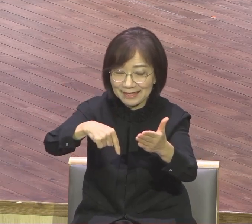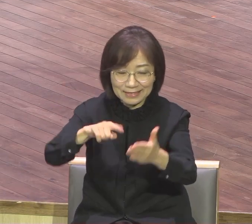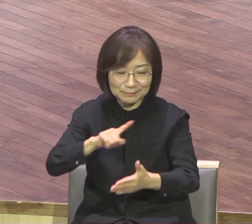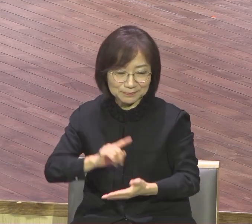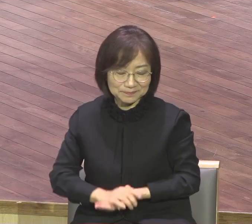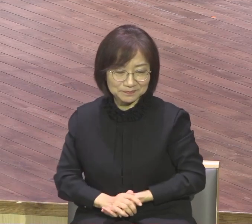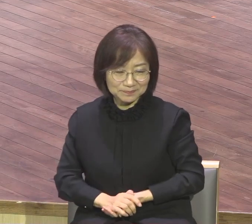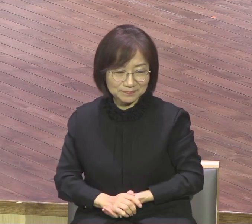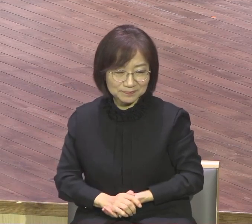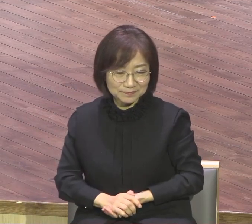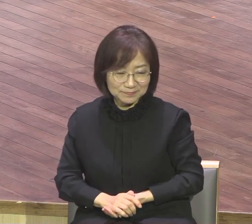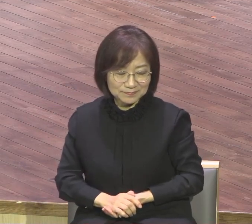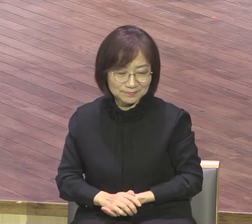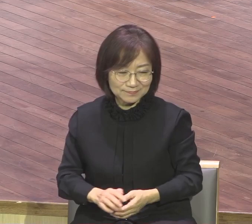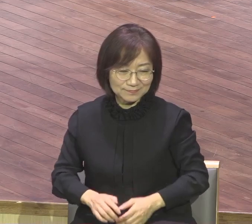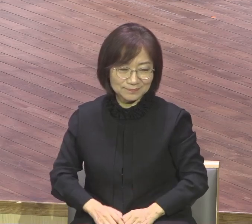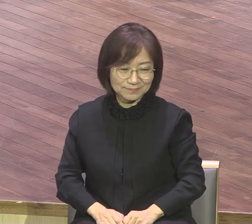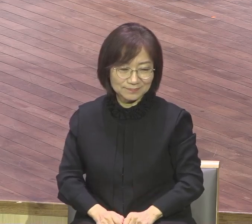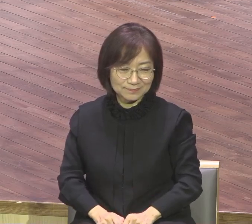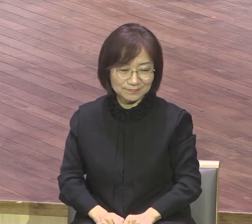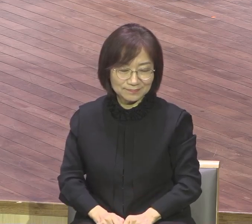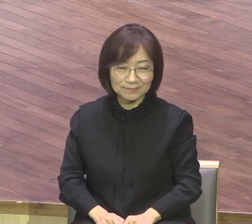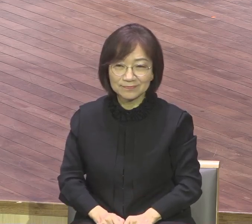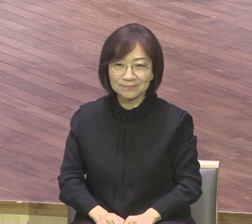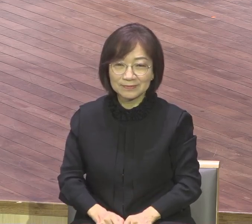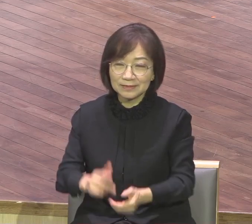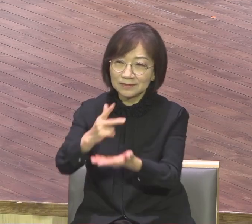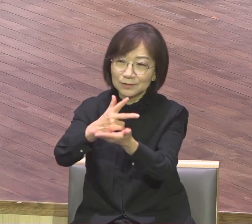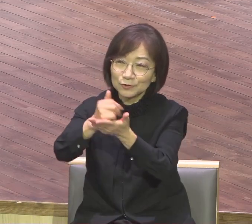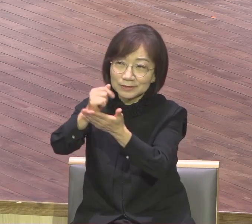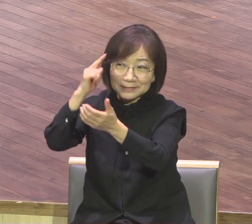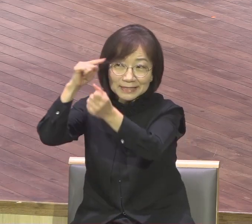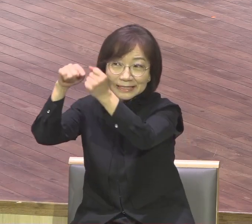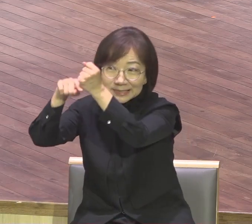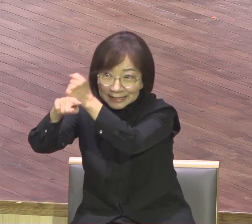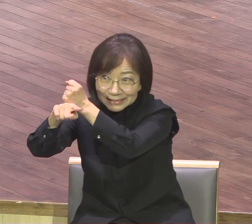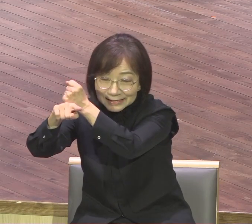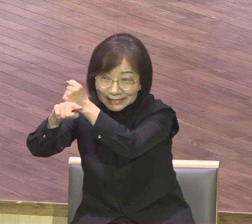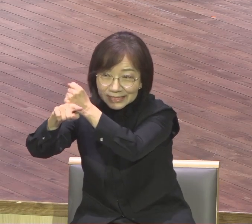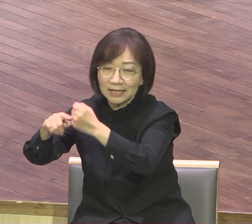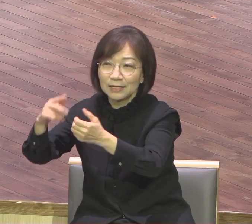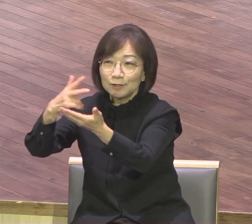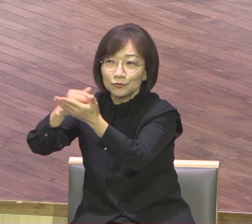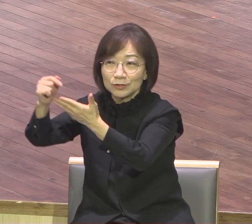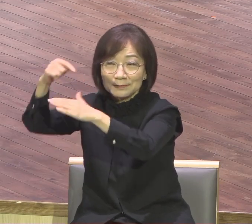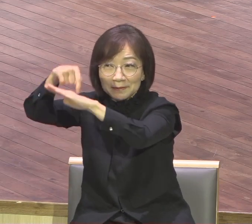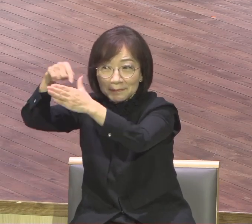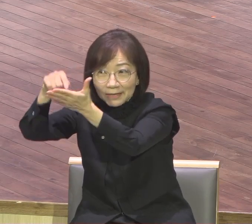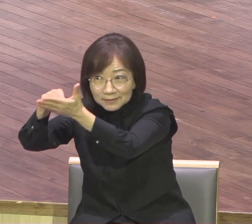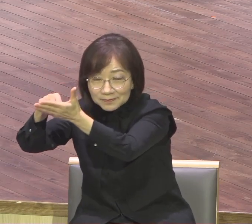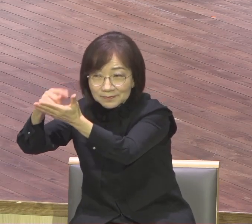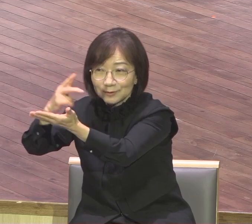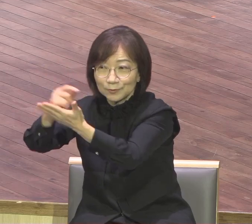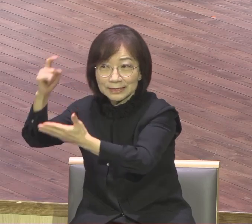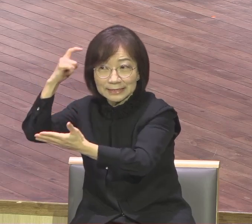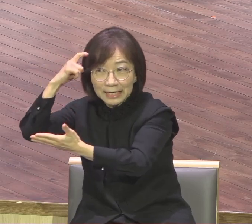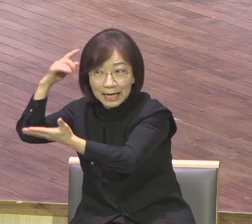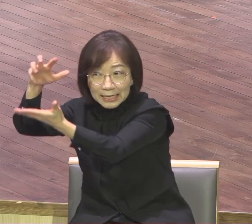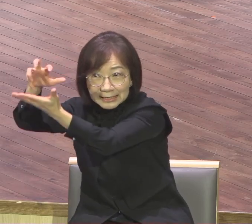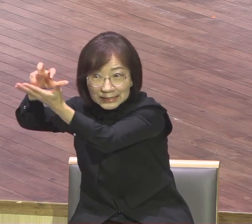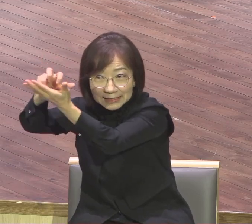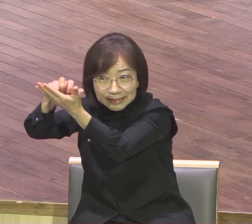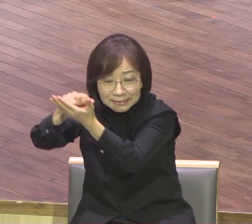주 주님 안 뜻 안에서 주님의 마음으로 주님의 생각 가지고 주님과